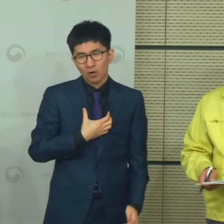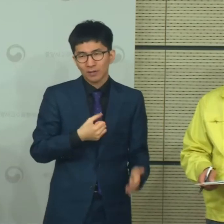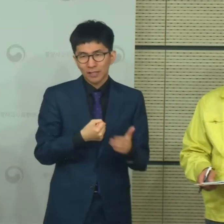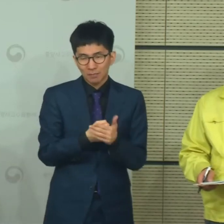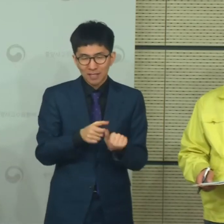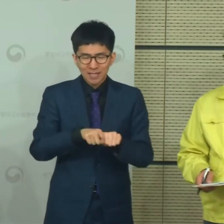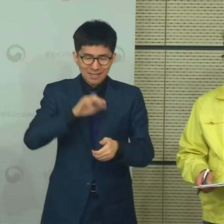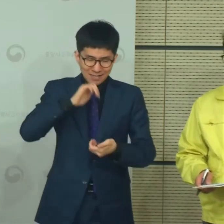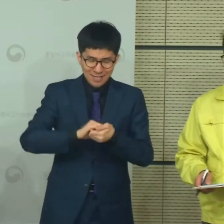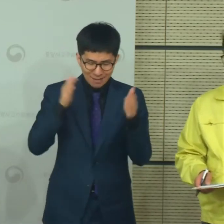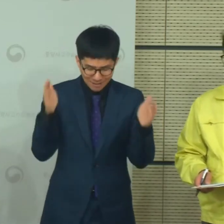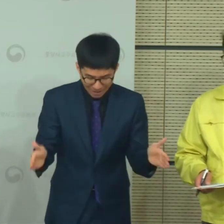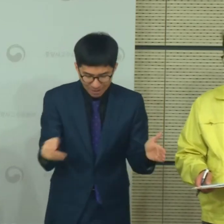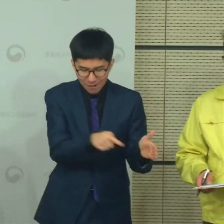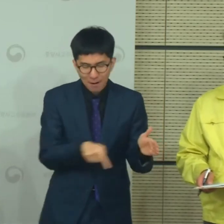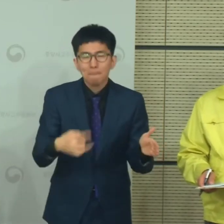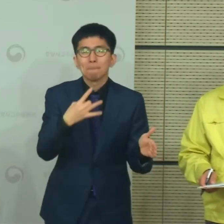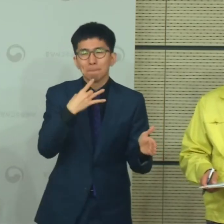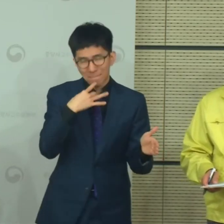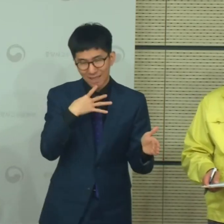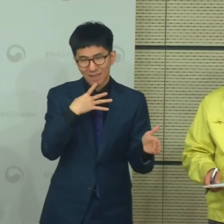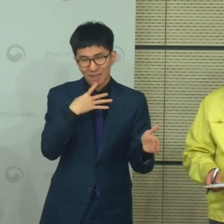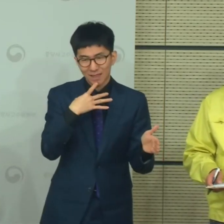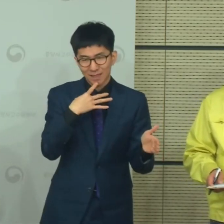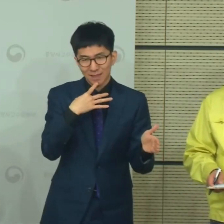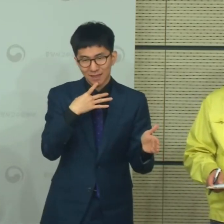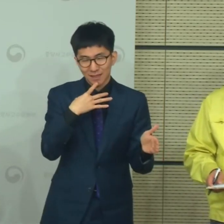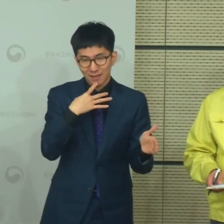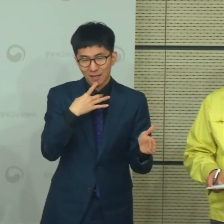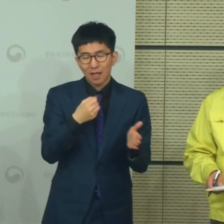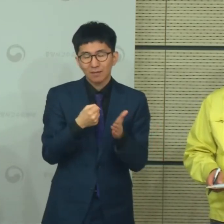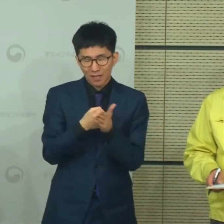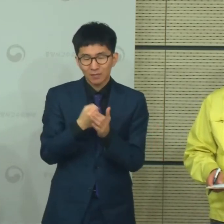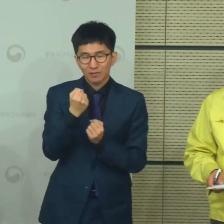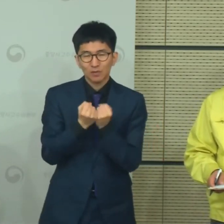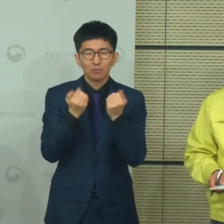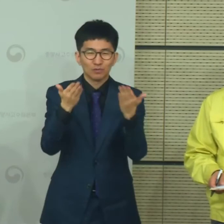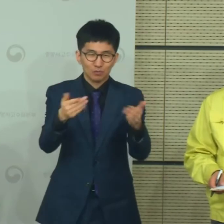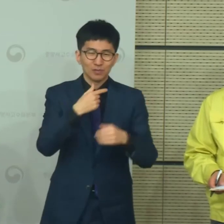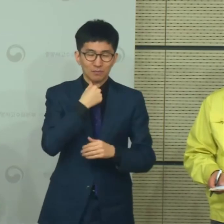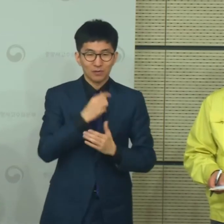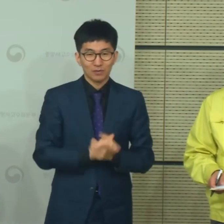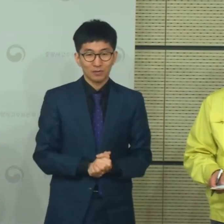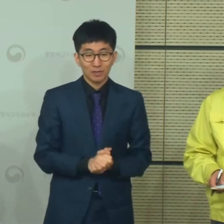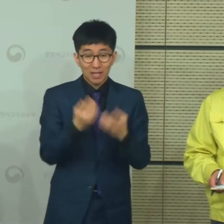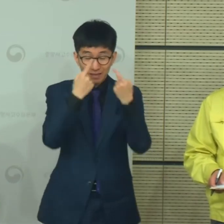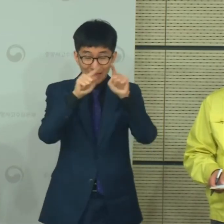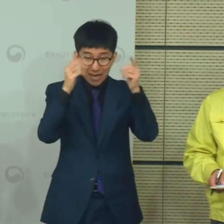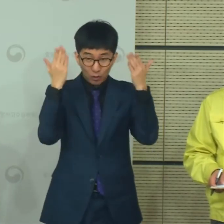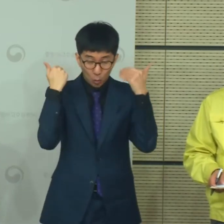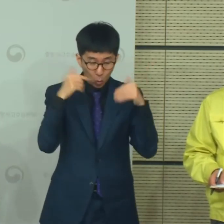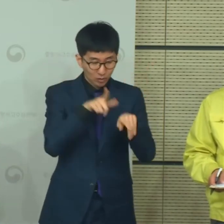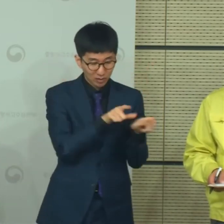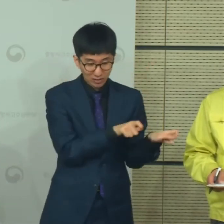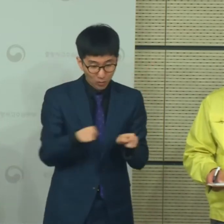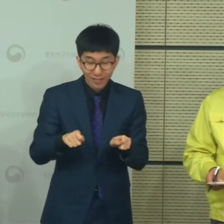제한적이고 부득이한 조치다라는 점을 다시 한번 말씀을 드립니다. 계약 연기와 더불어 이